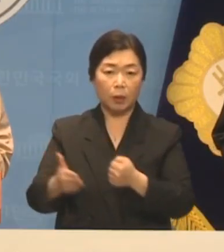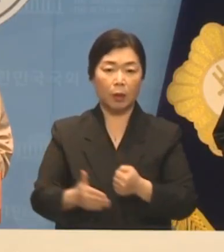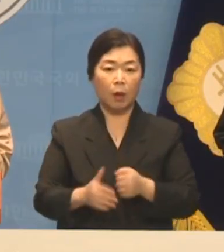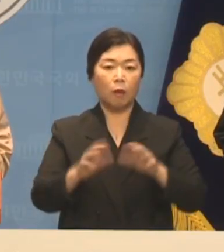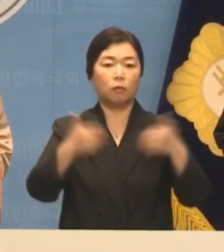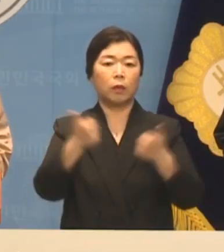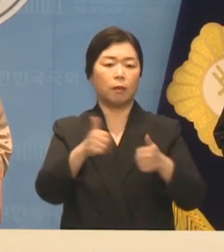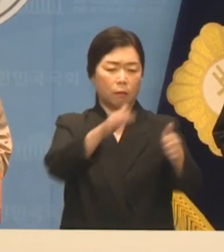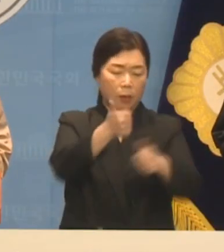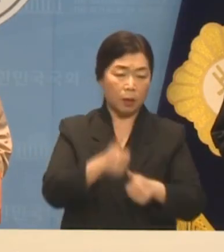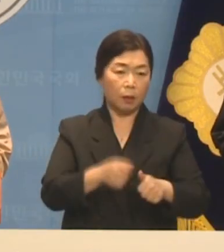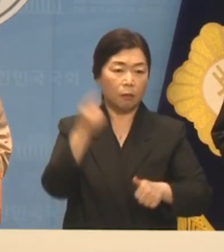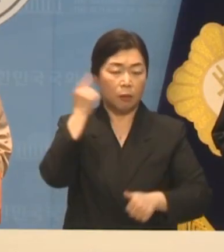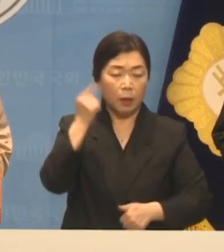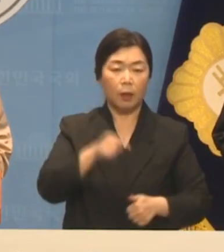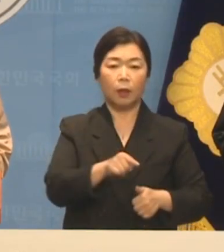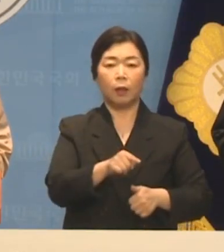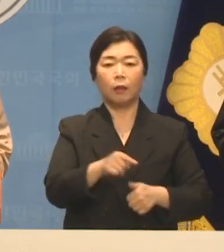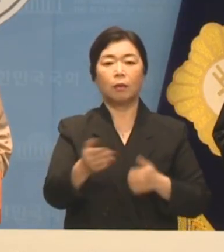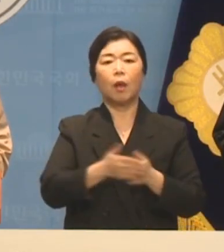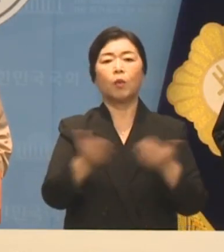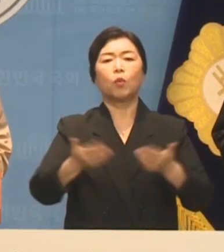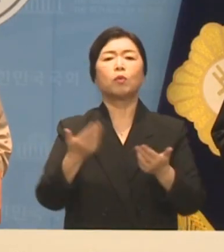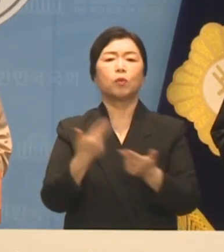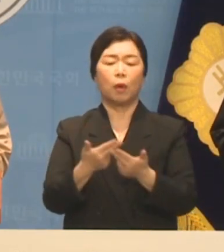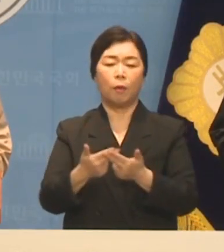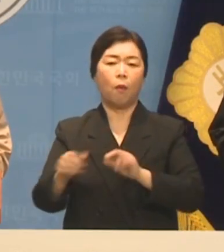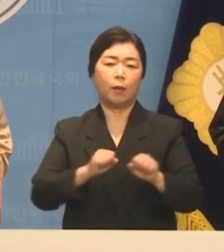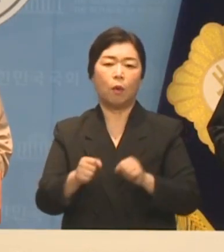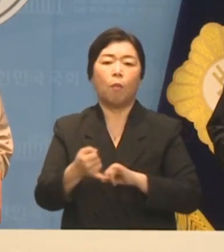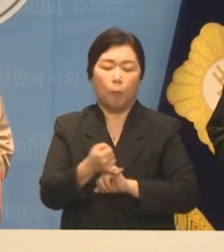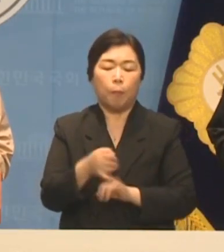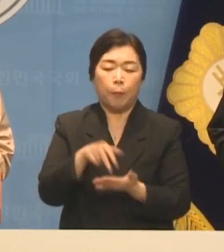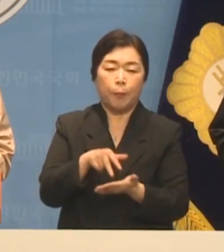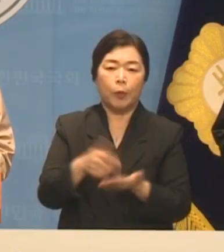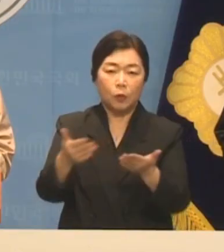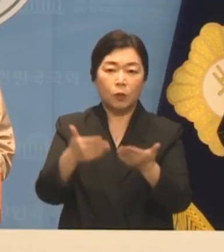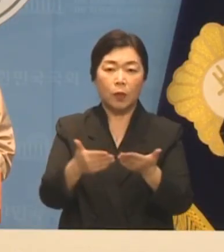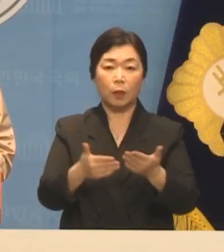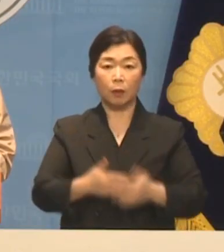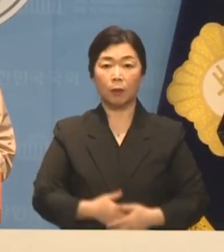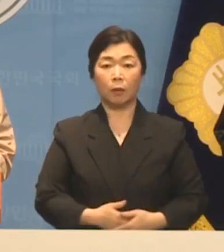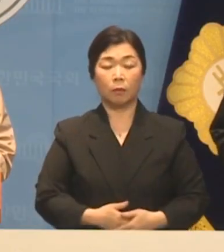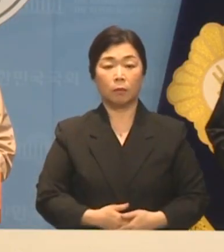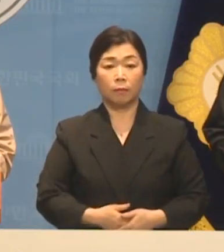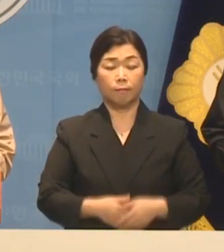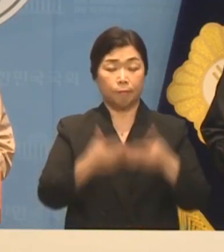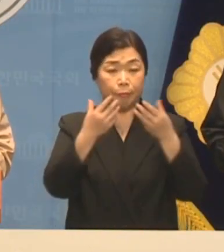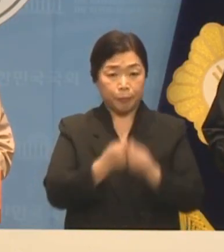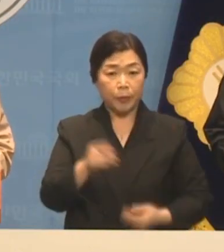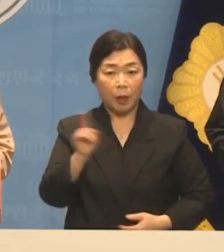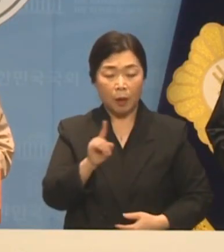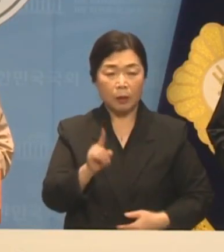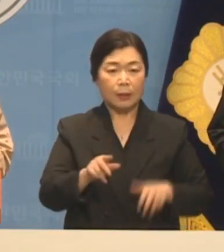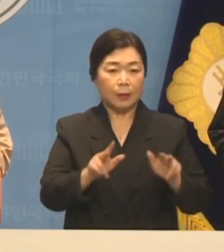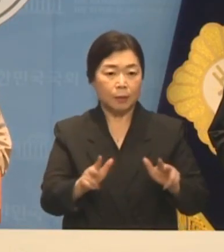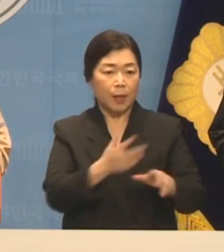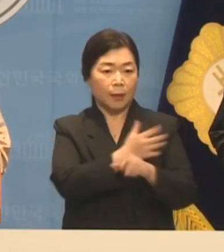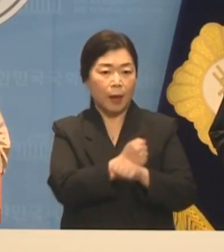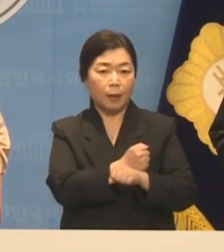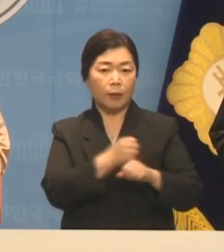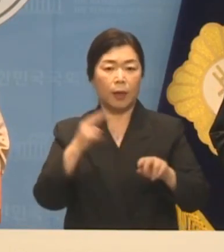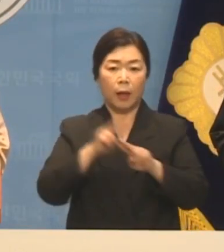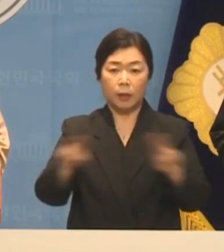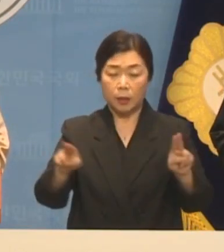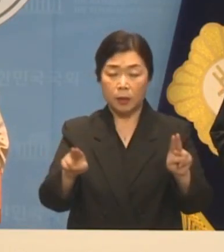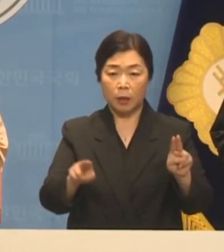문제를 개선하고 노동조합 활동을 보장을 약속한 바 있다. 구체적으로 쿠팡은 즉시 계약 해지